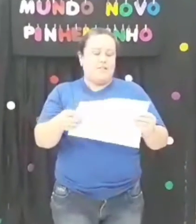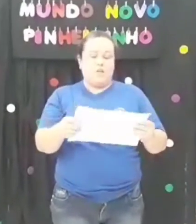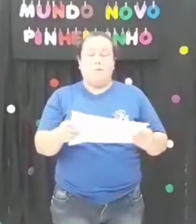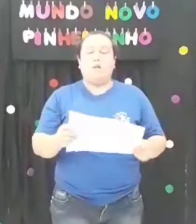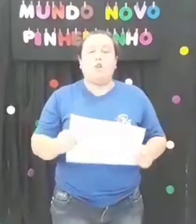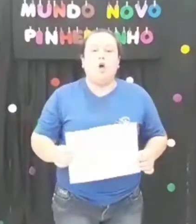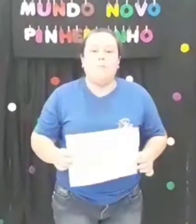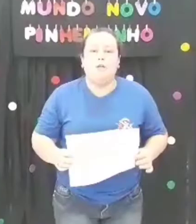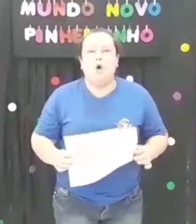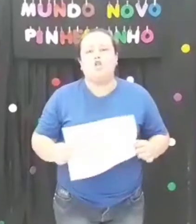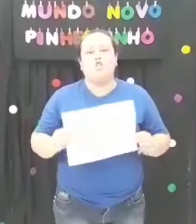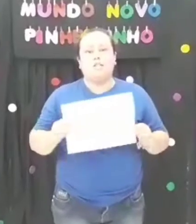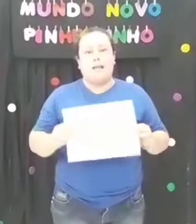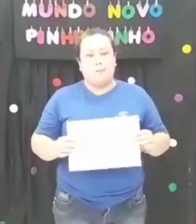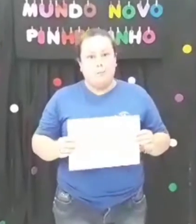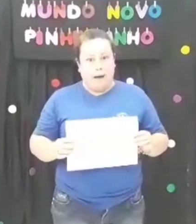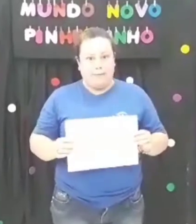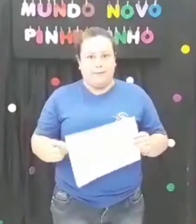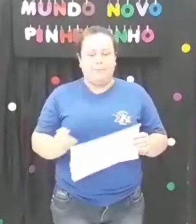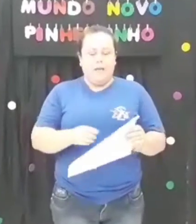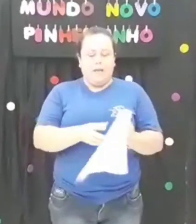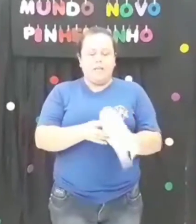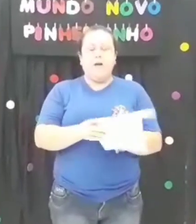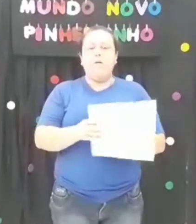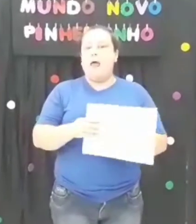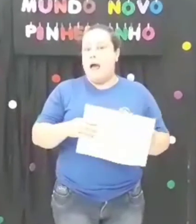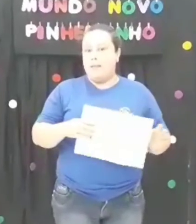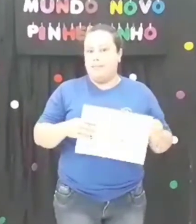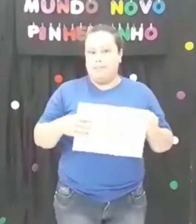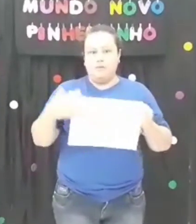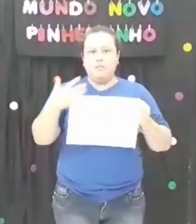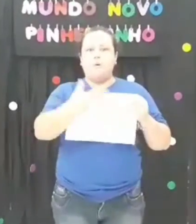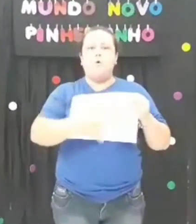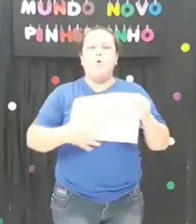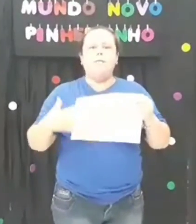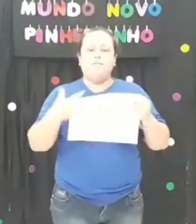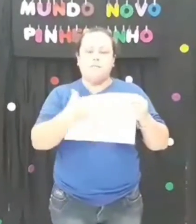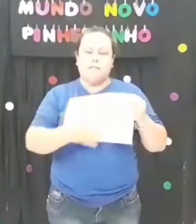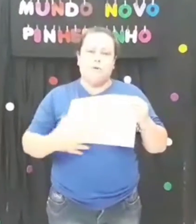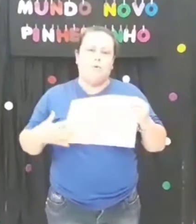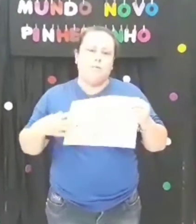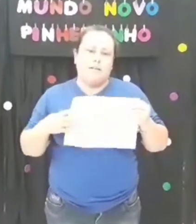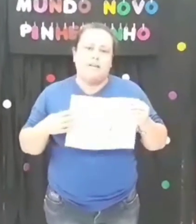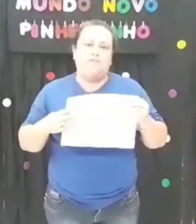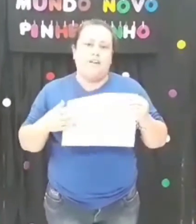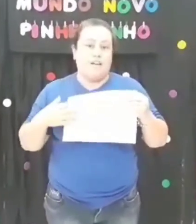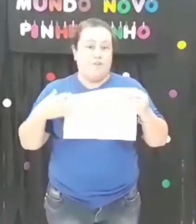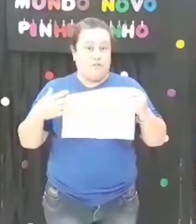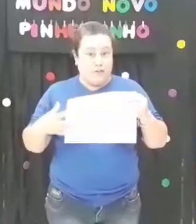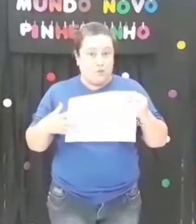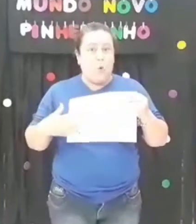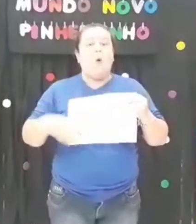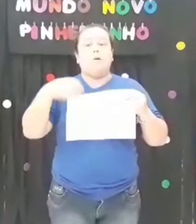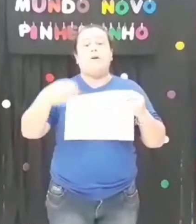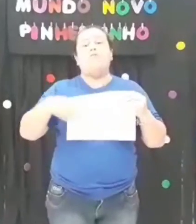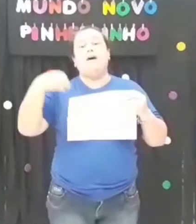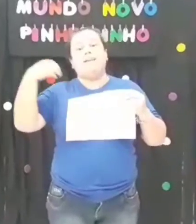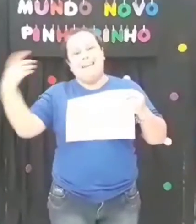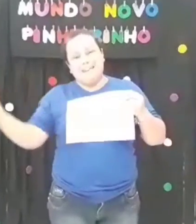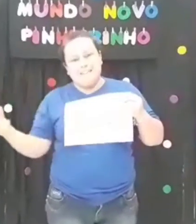chama Dominó de Tabuado. Então lá, não se preocupem se vocês não conseguirem ver aqui no vídeo, porque eu vou anexar